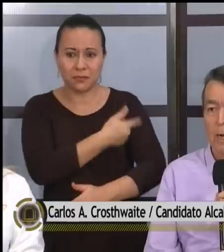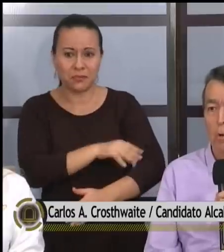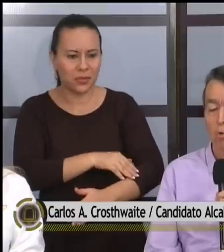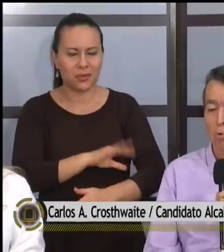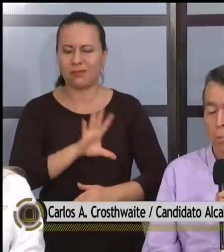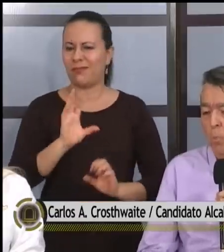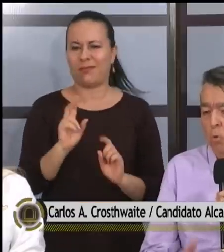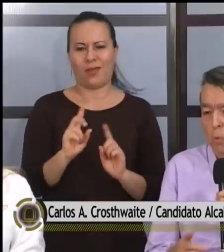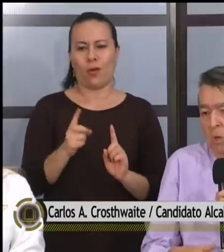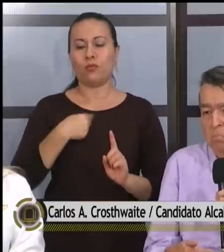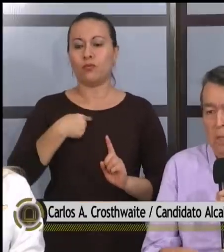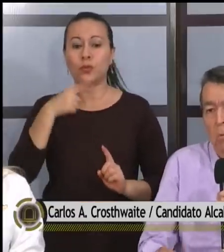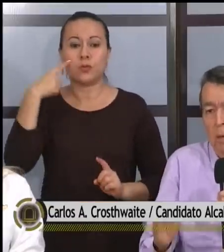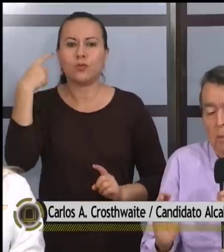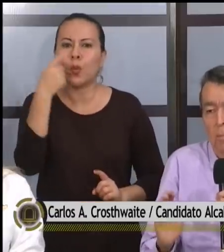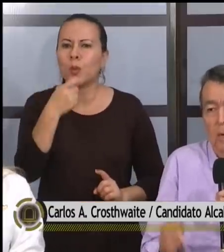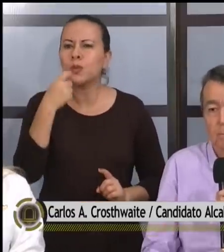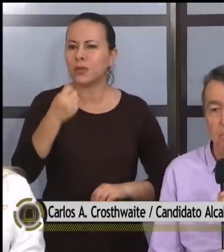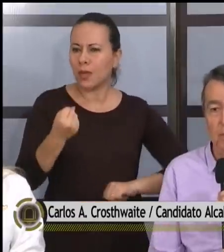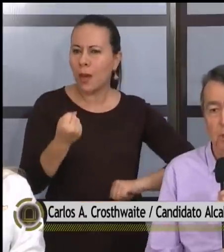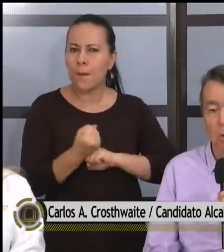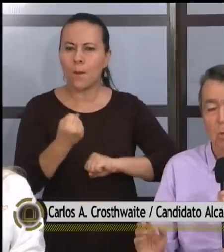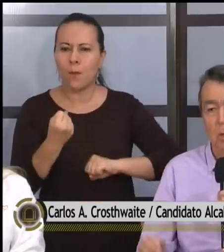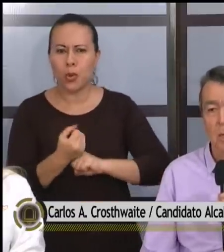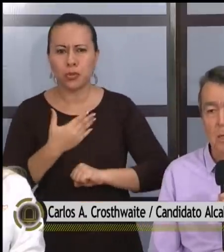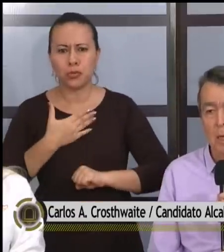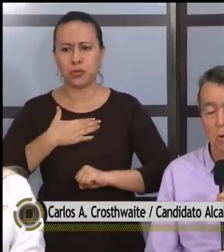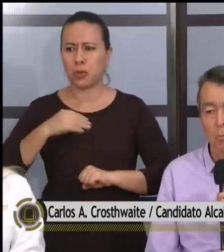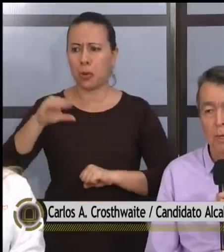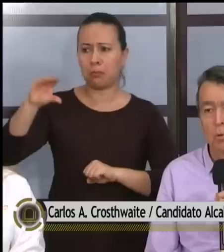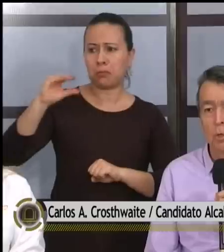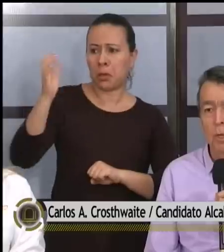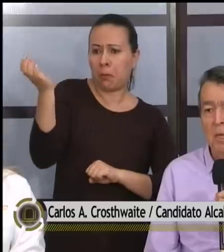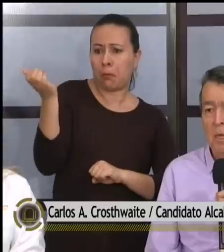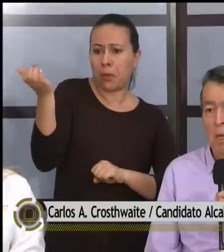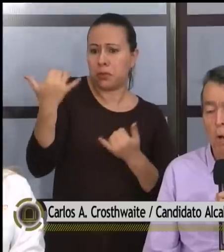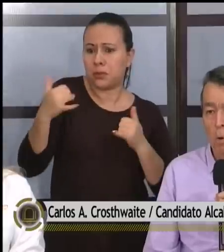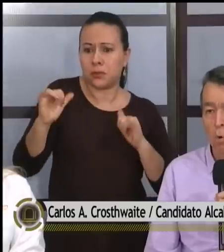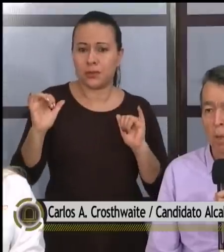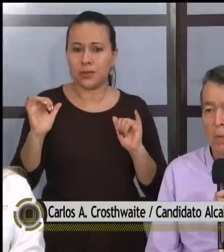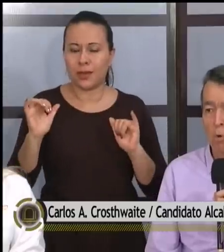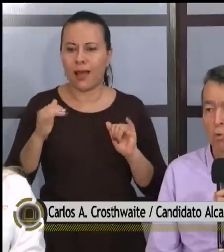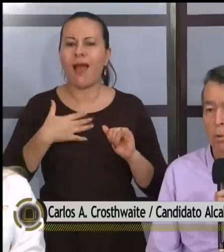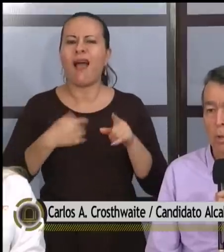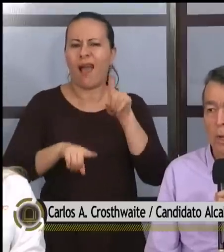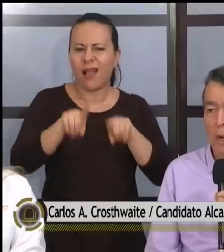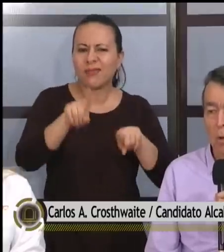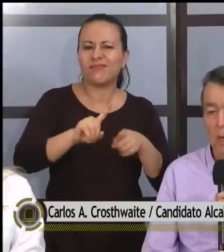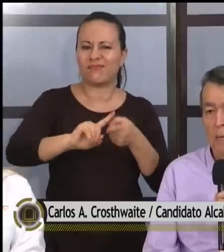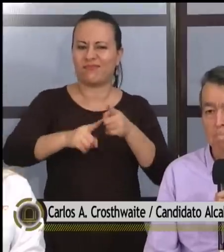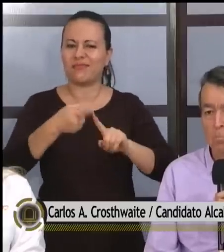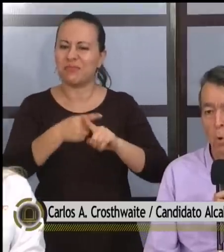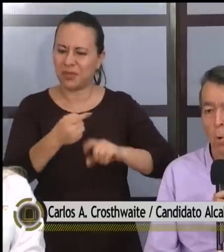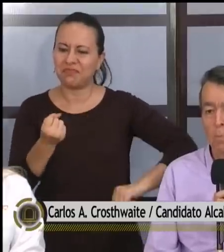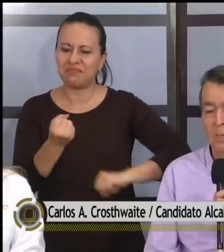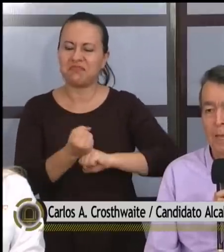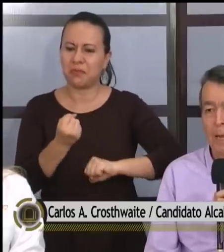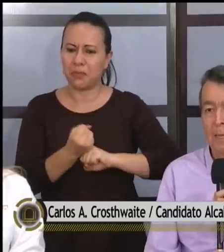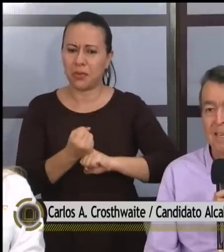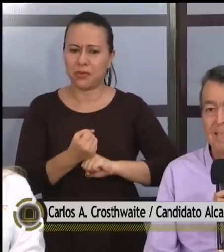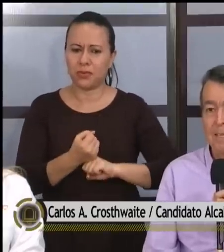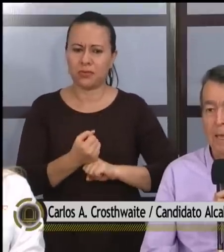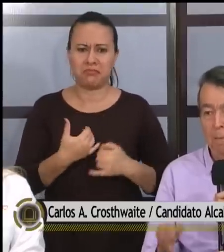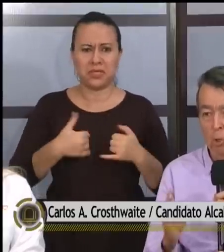buscar recursos propios, porque tengo de todas maneras mi pensión y algunos pesos, y con algunos amigos. Creo que no voy más